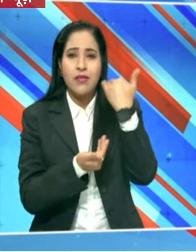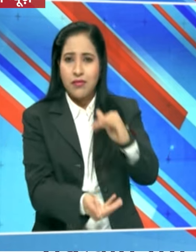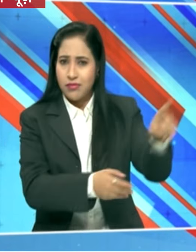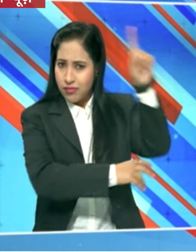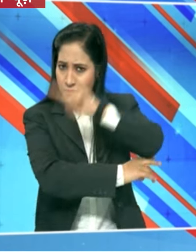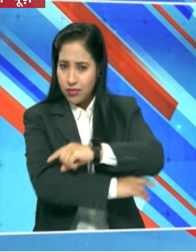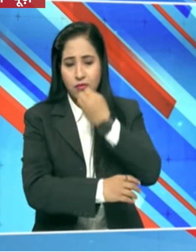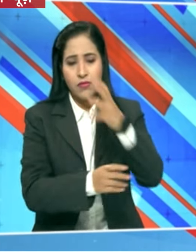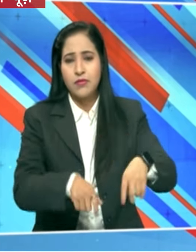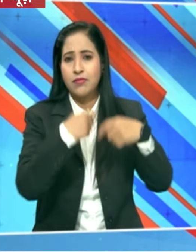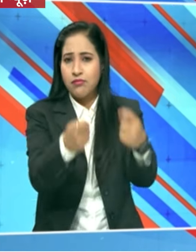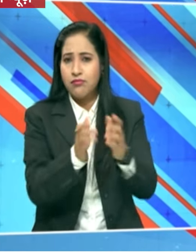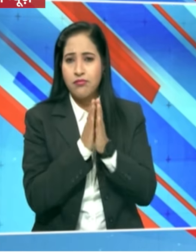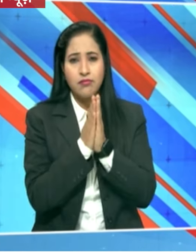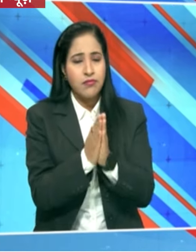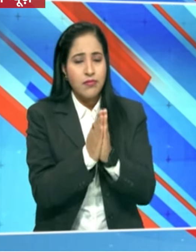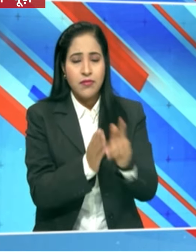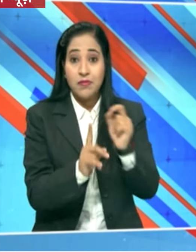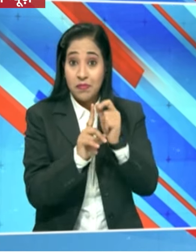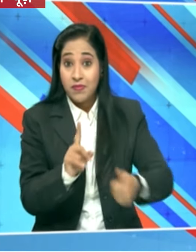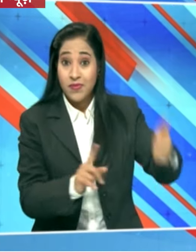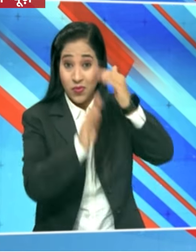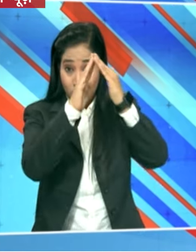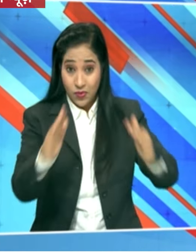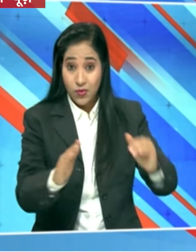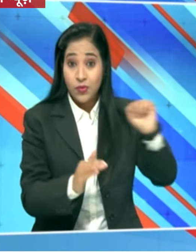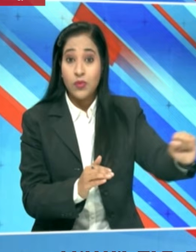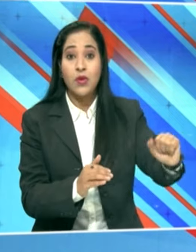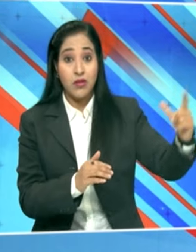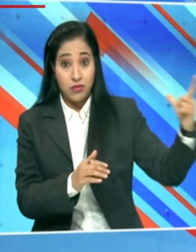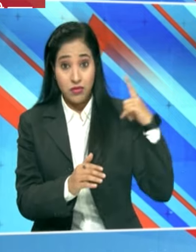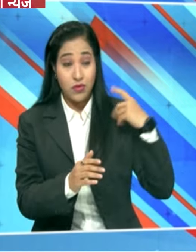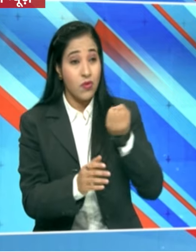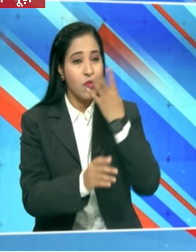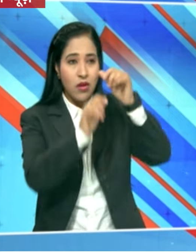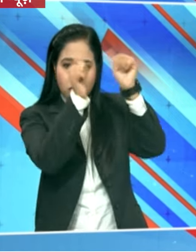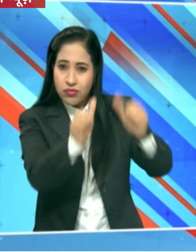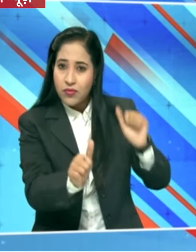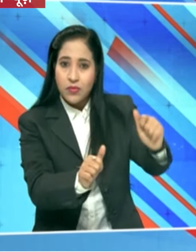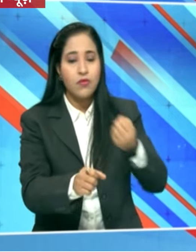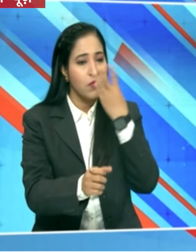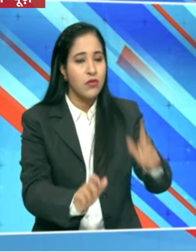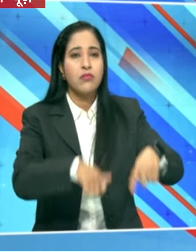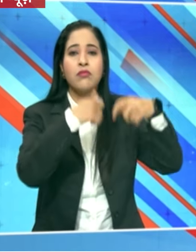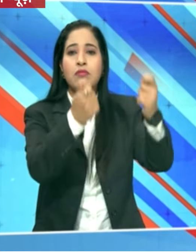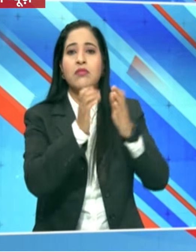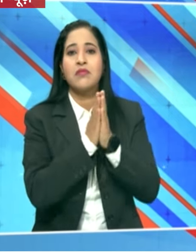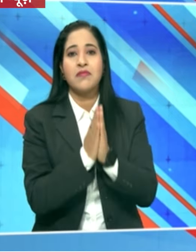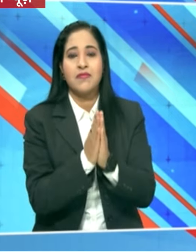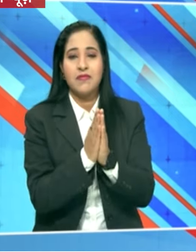की। उन्होंने राष्ट्रपति भवन में नेताजी के चित्र पर पुष्पांजलि अर्पित की।